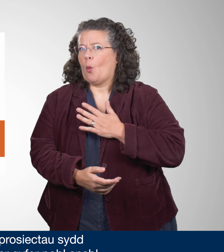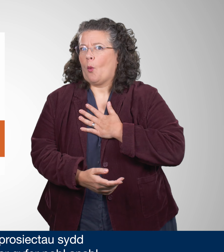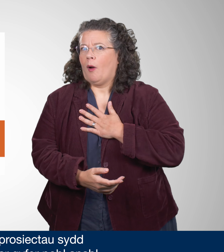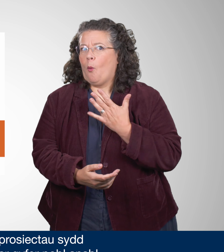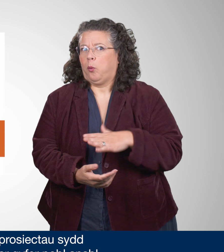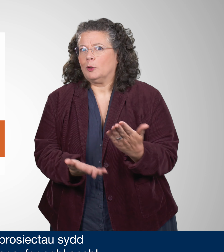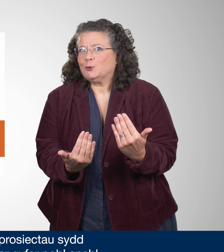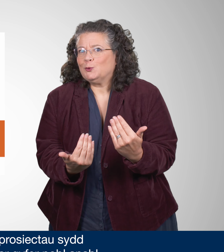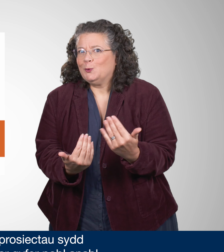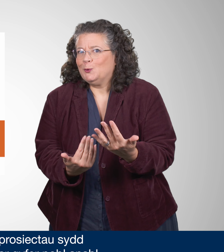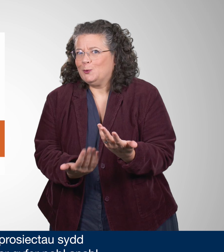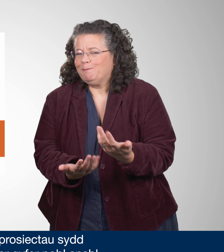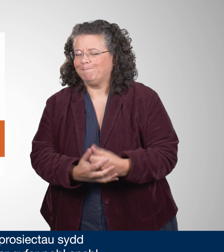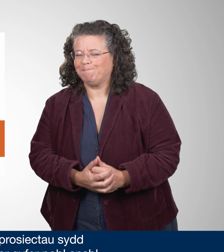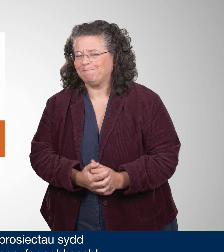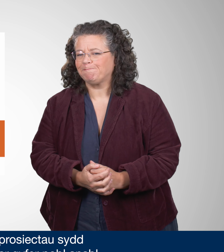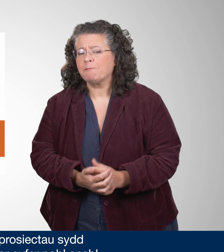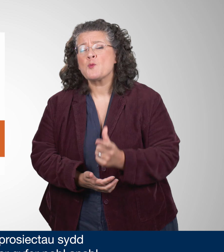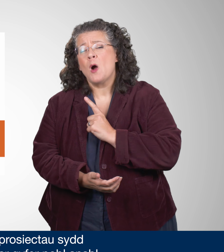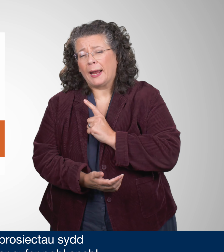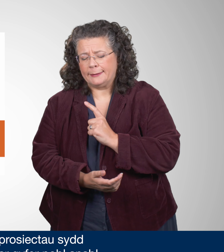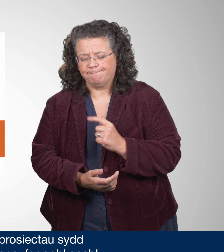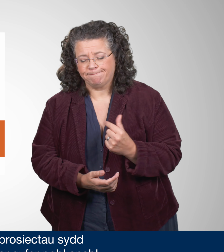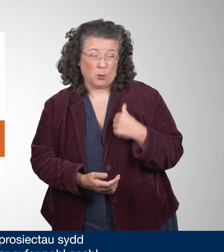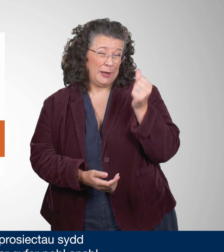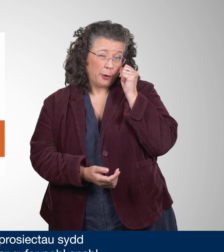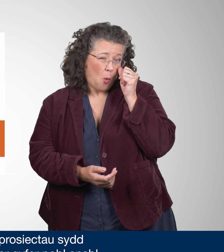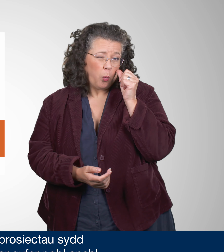ac sydd ar gyfer pobl anabl.